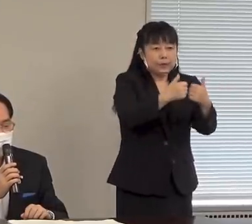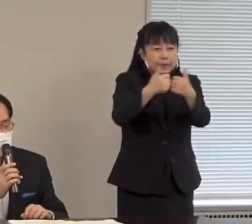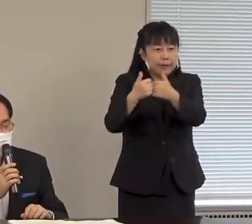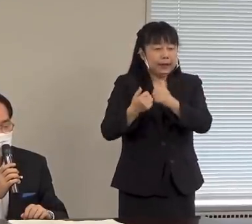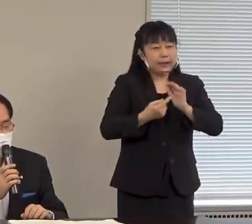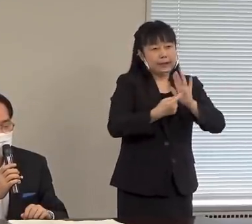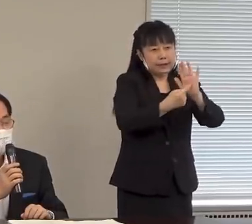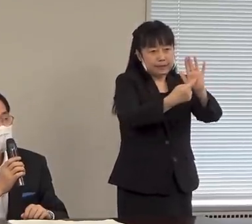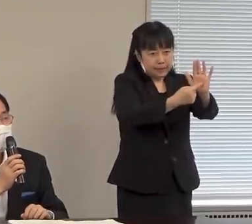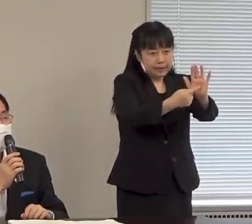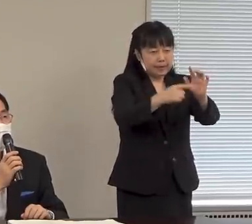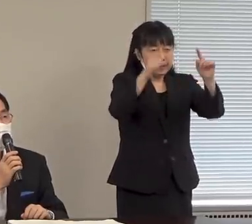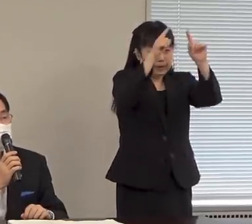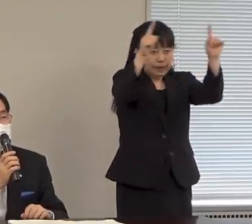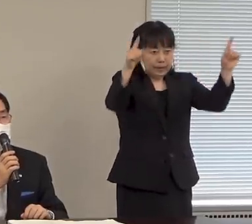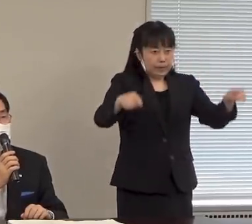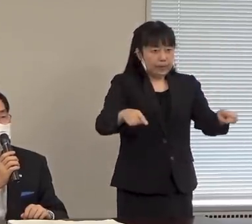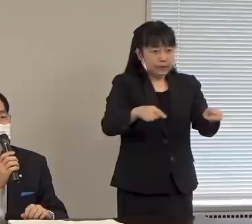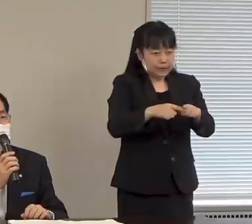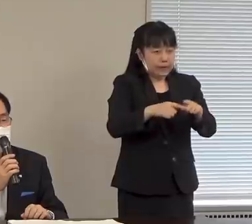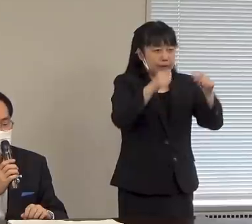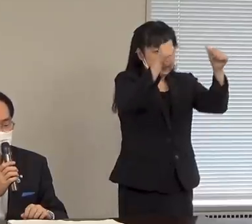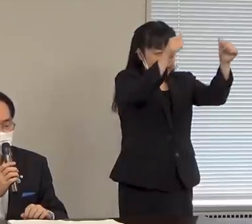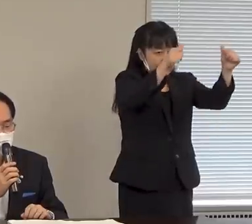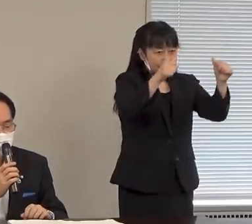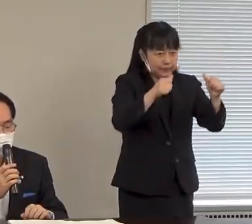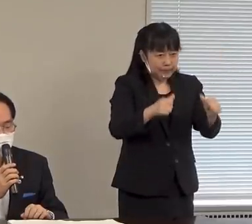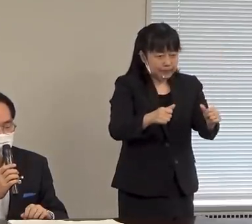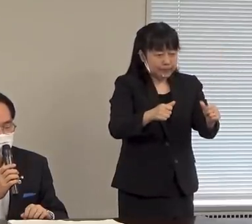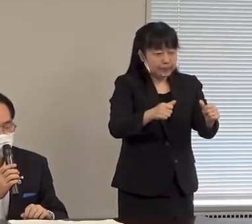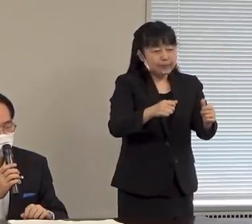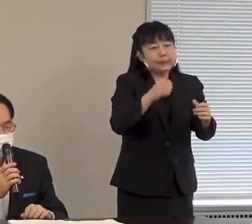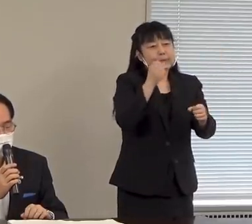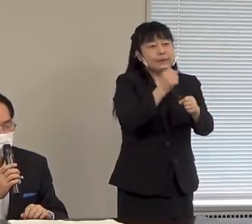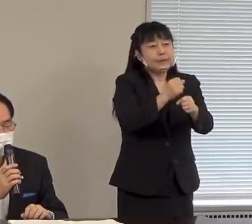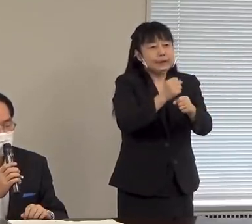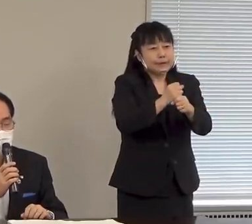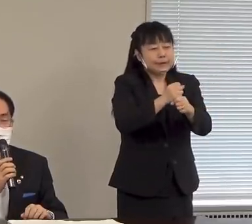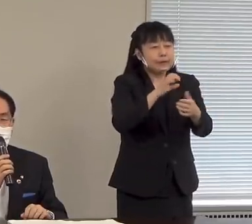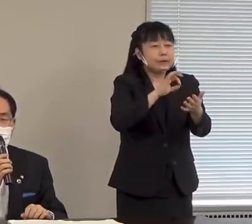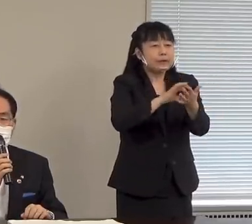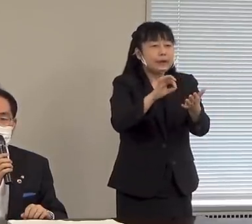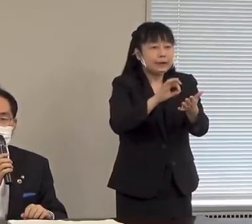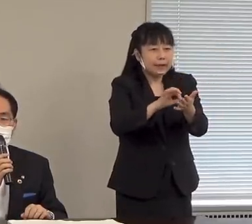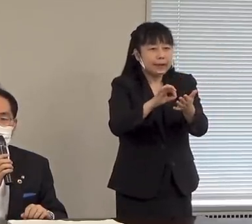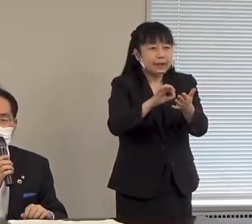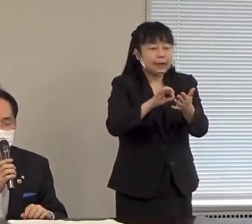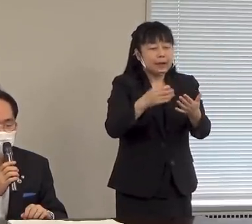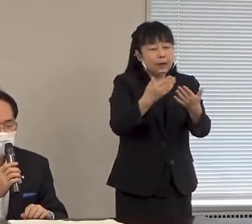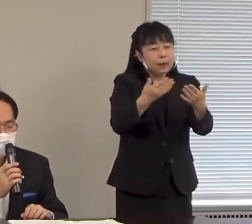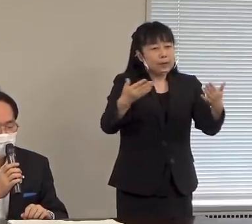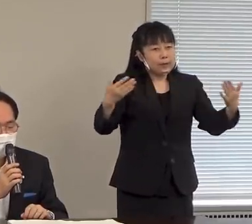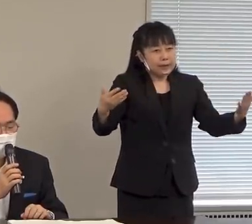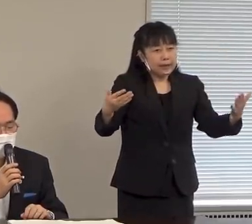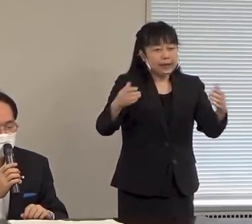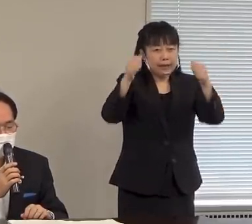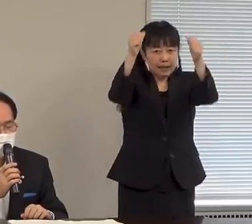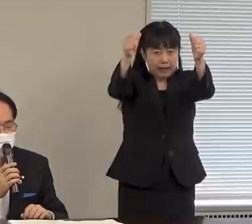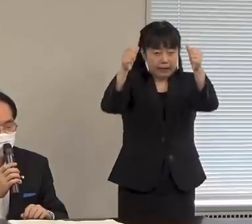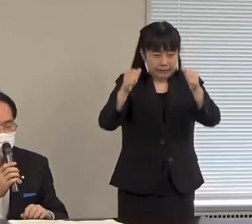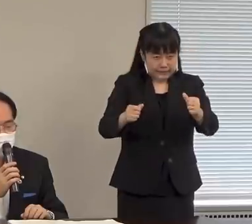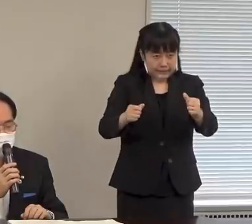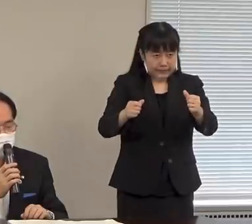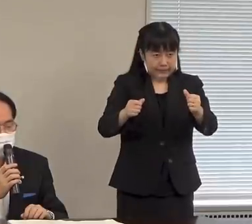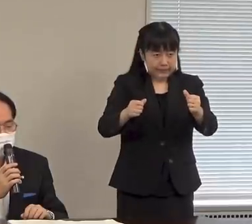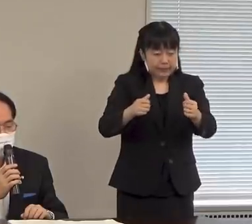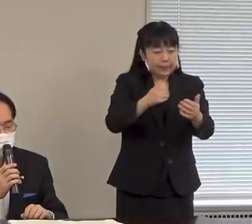式などを活用して感染防止対策を実施しているということを店舗あるいは事業者に掲示してい